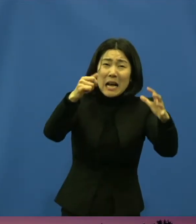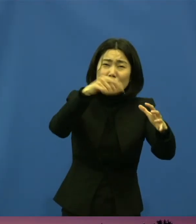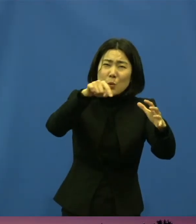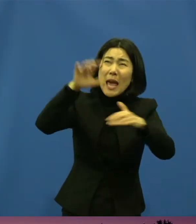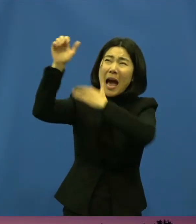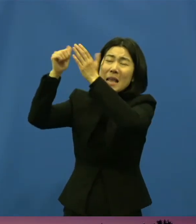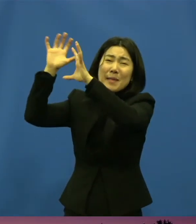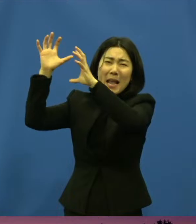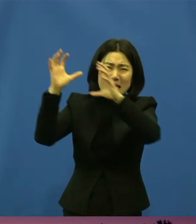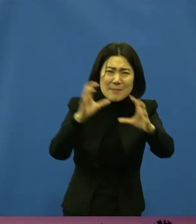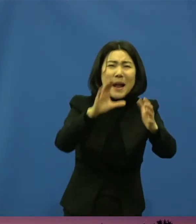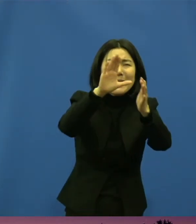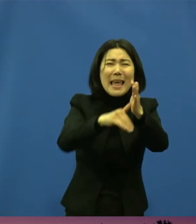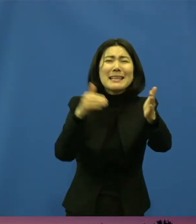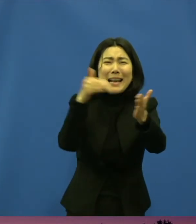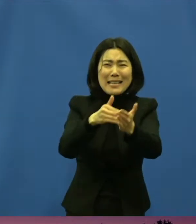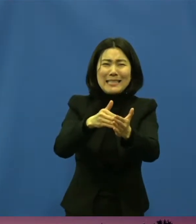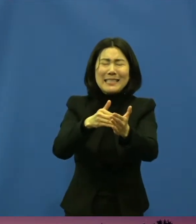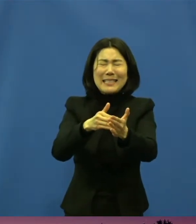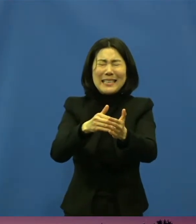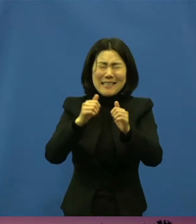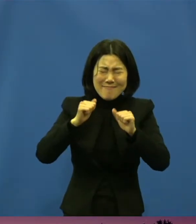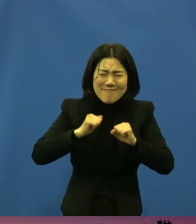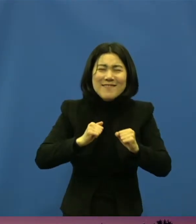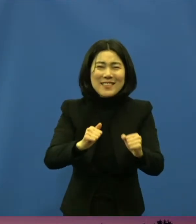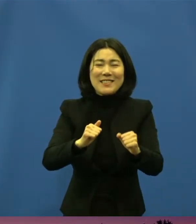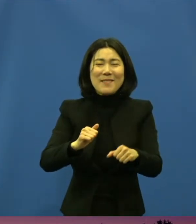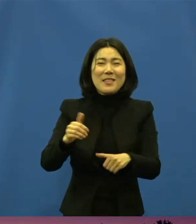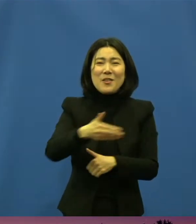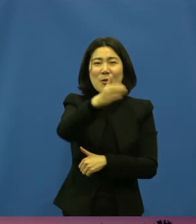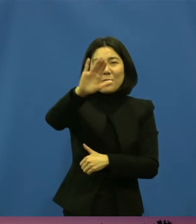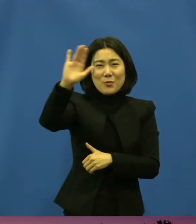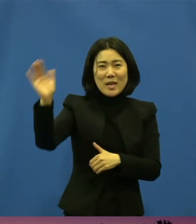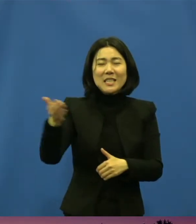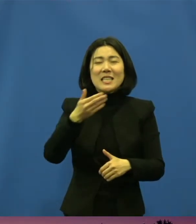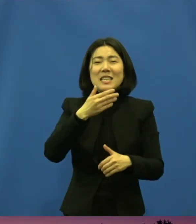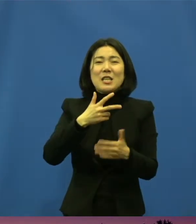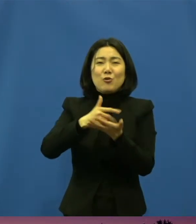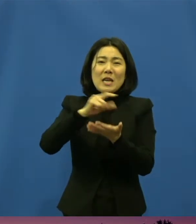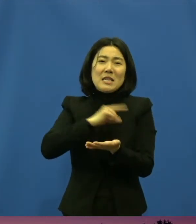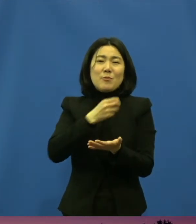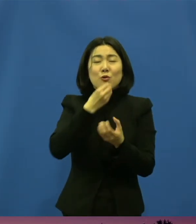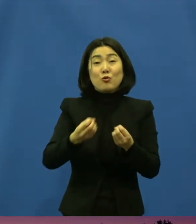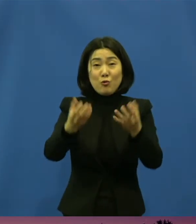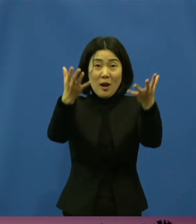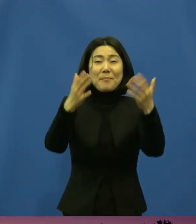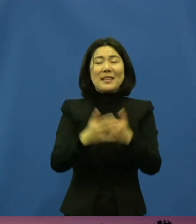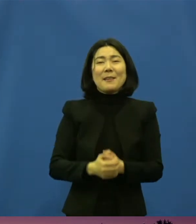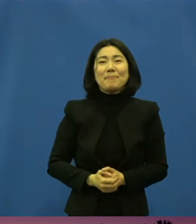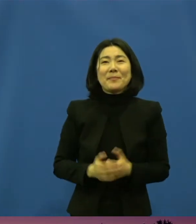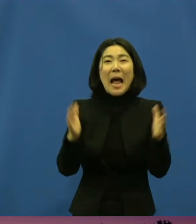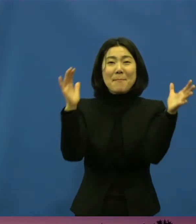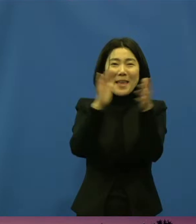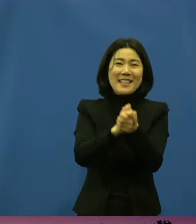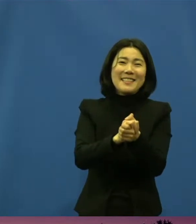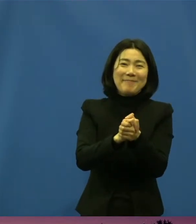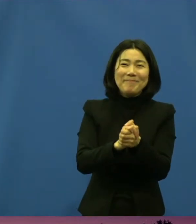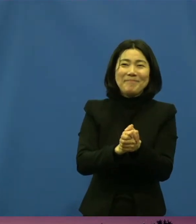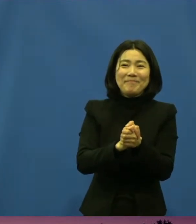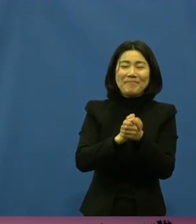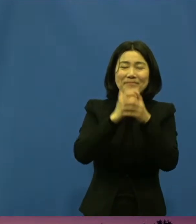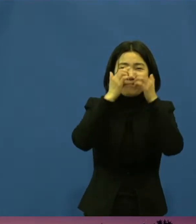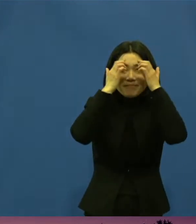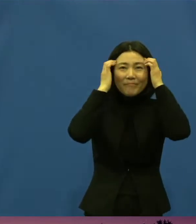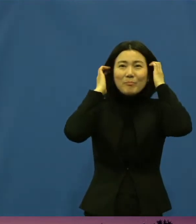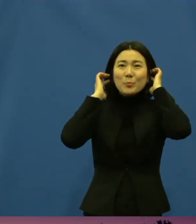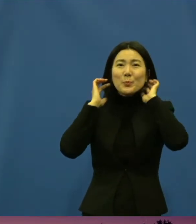여러분들 되시기를 주의 이름으로 축원합니다. 자, 오늘 찬양하면서 우리 기도하는 시간